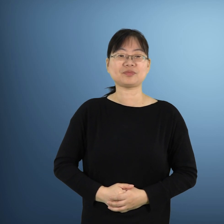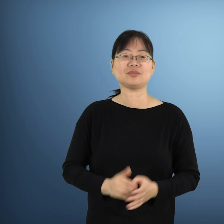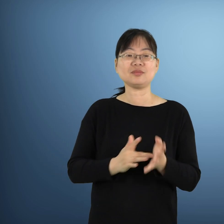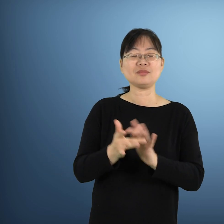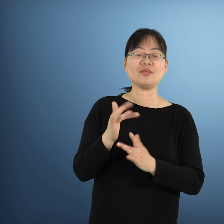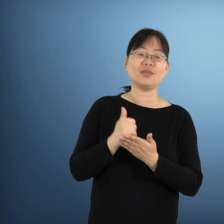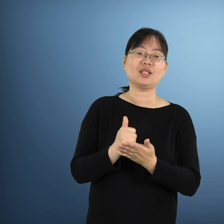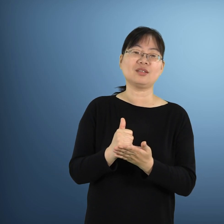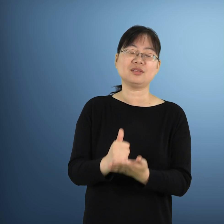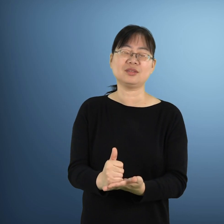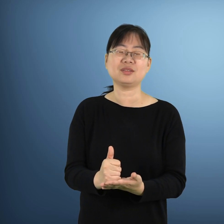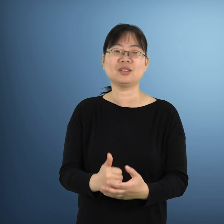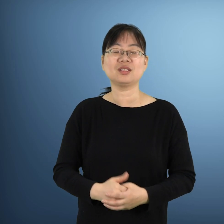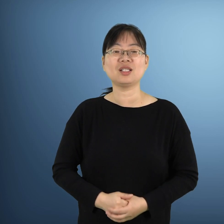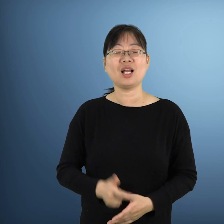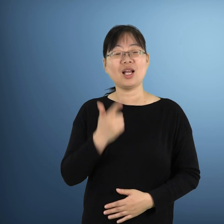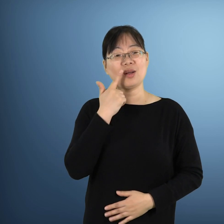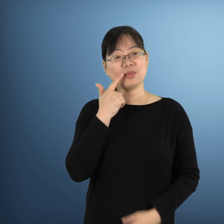예수님이